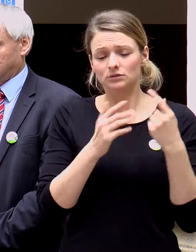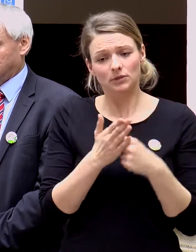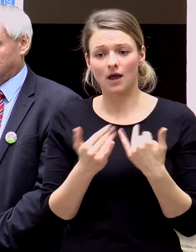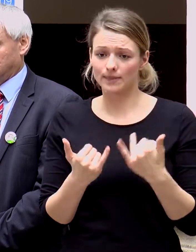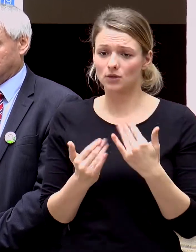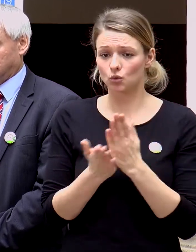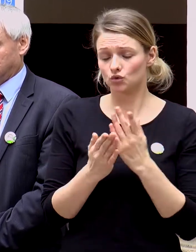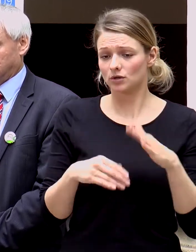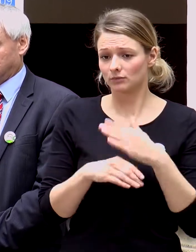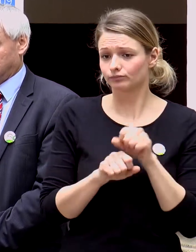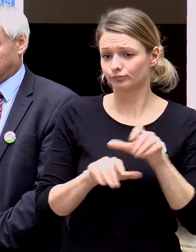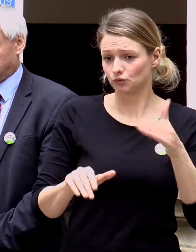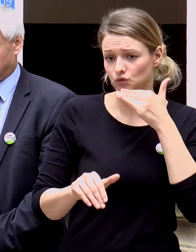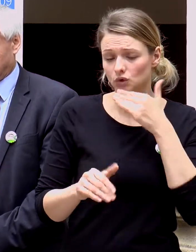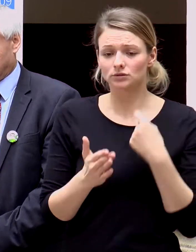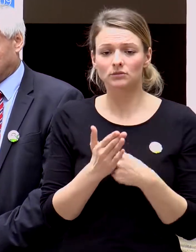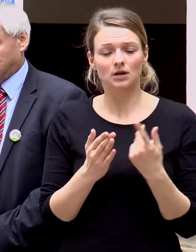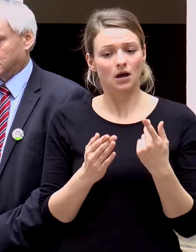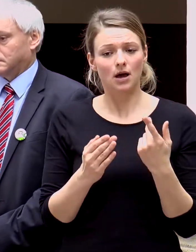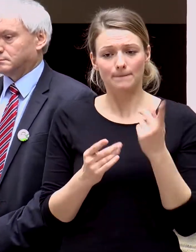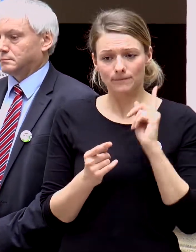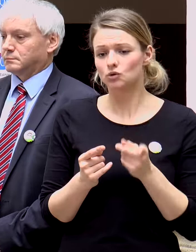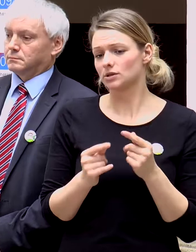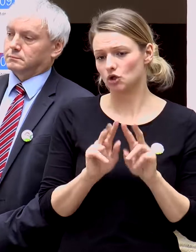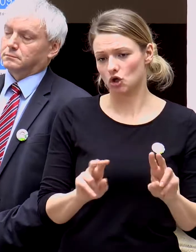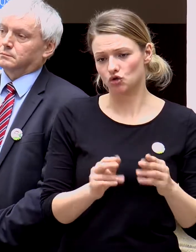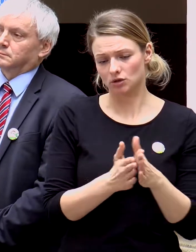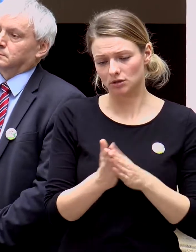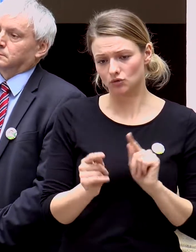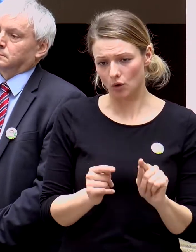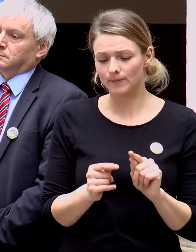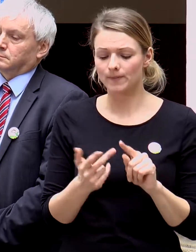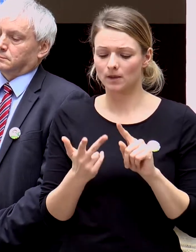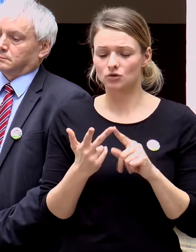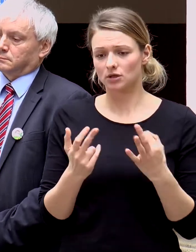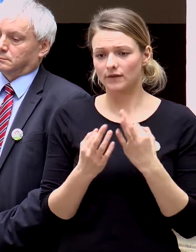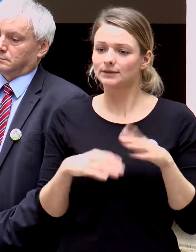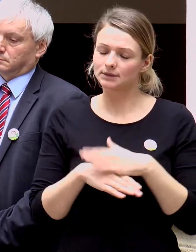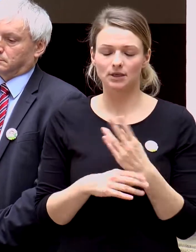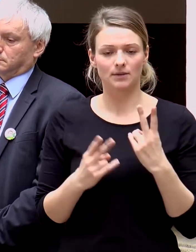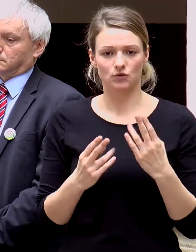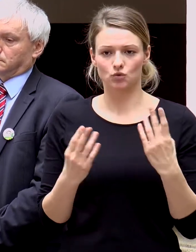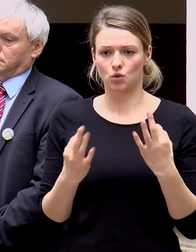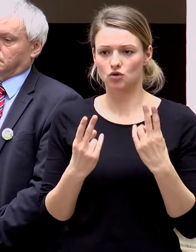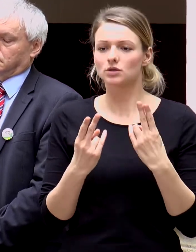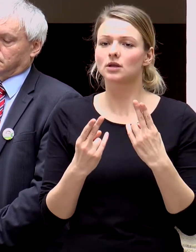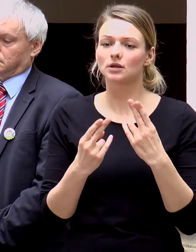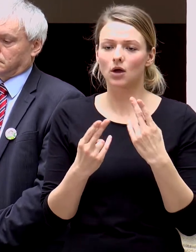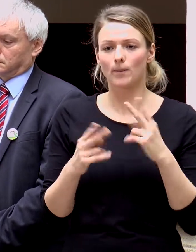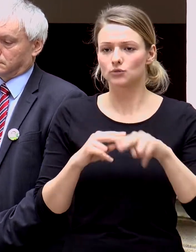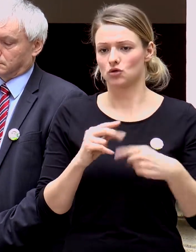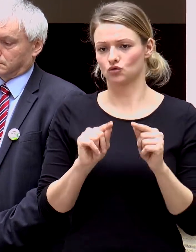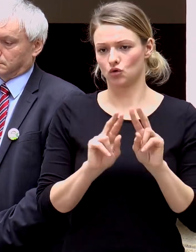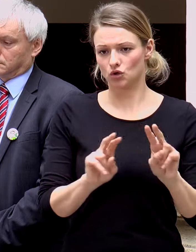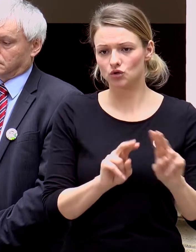přesunuje i vůči učitelům. No a za nejdůležitější a naprosto klíčovou záležitost považujeme